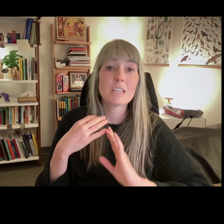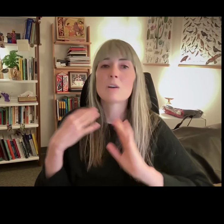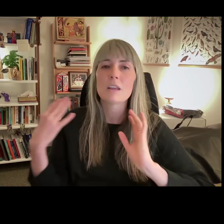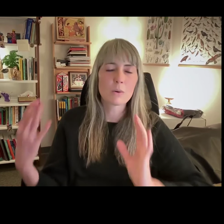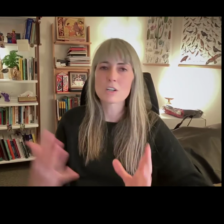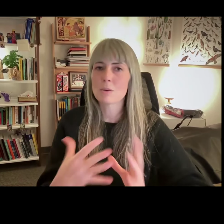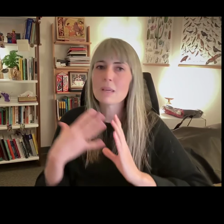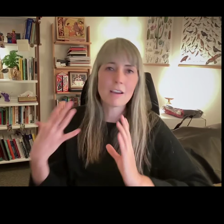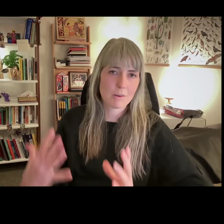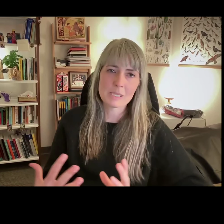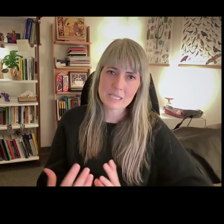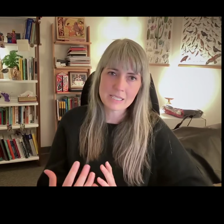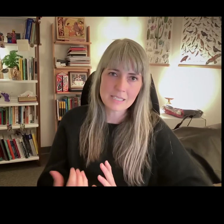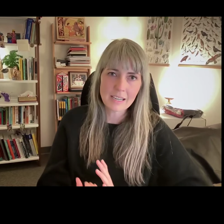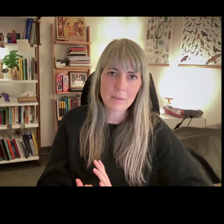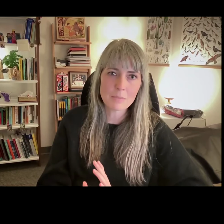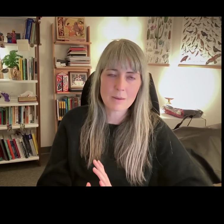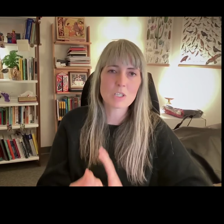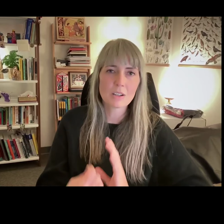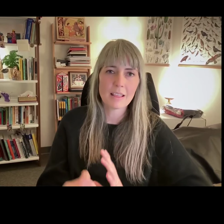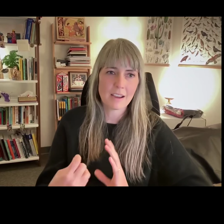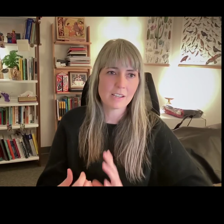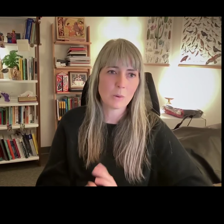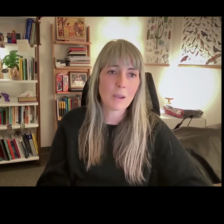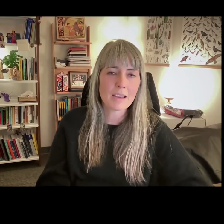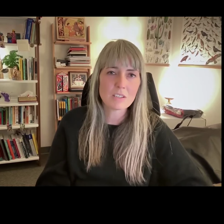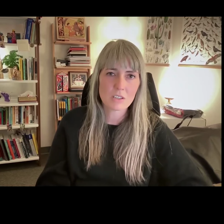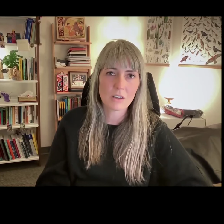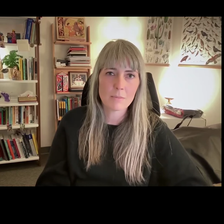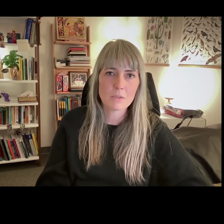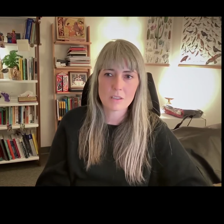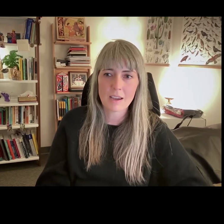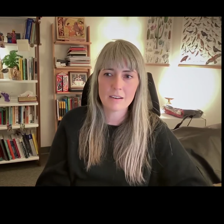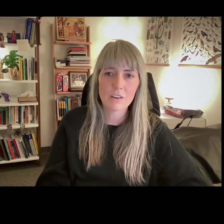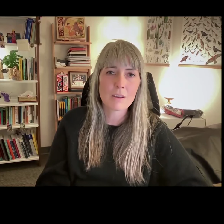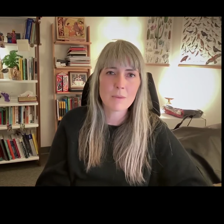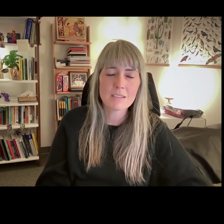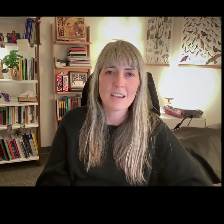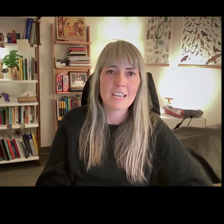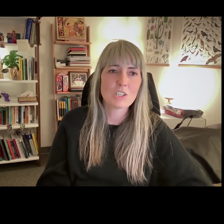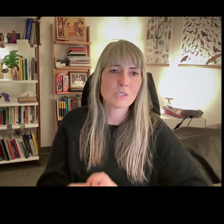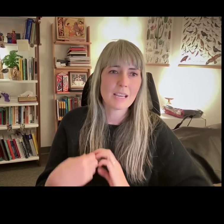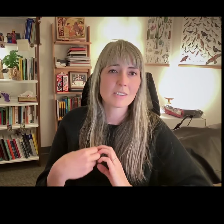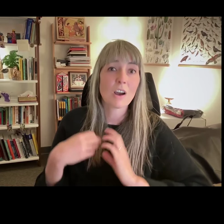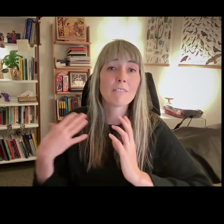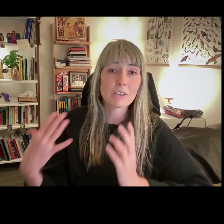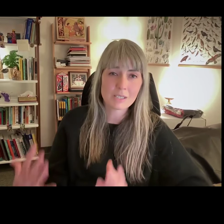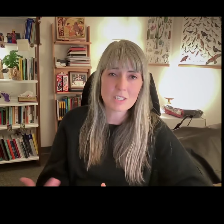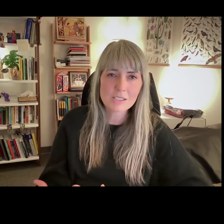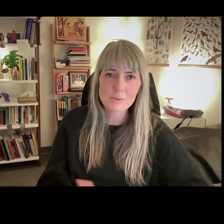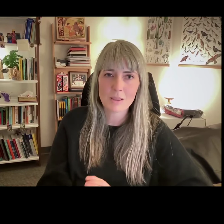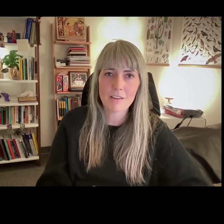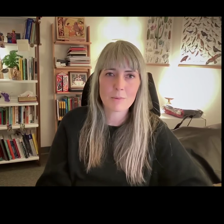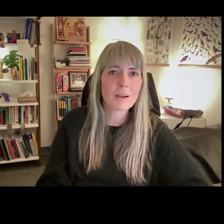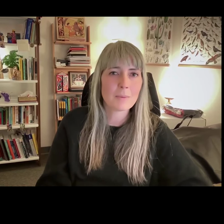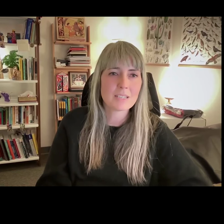todo esto o para poder satisfacer las necesidades de todos. Estoy segura que hay una forma de poder llegar a ese